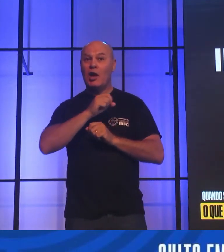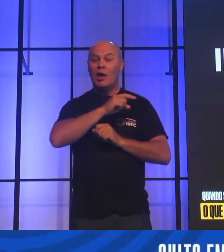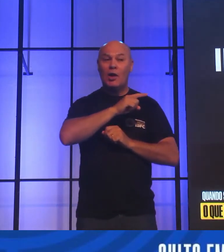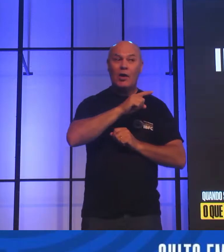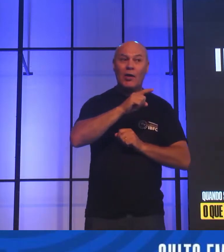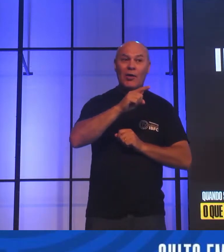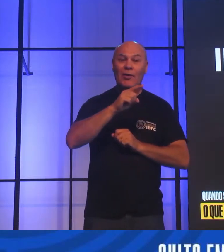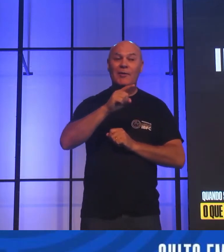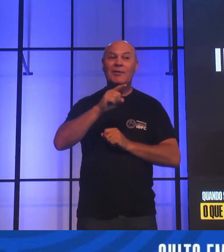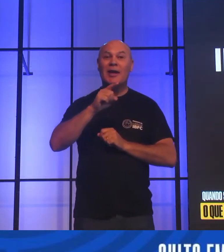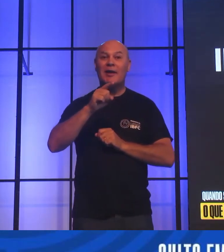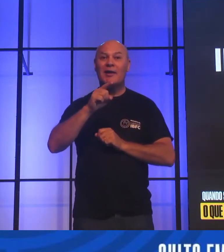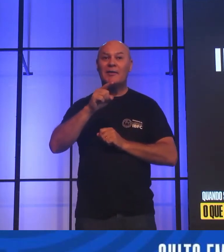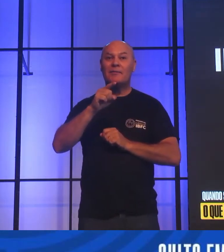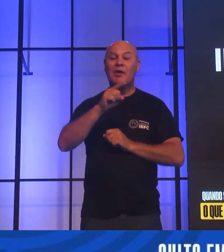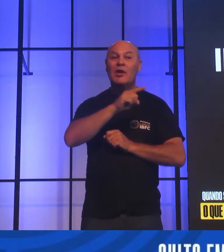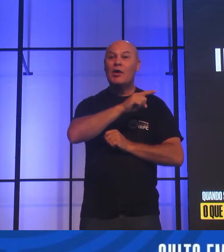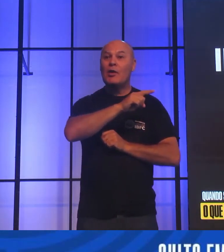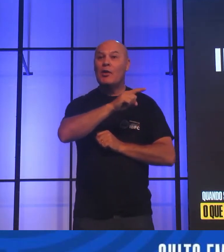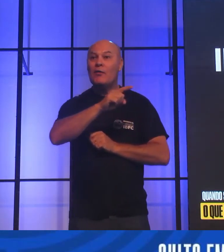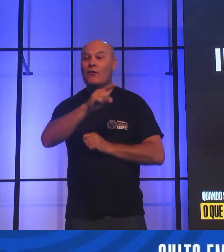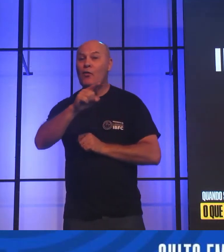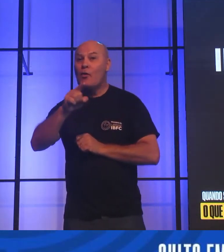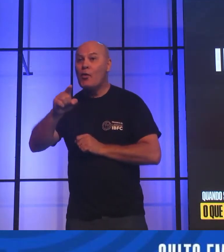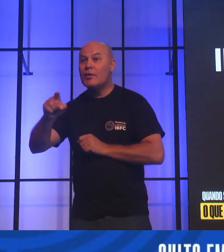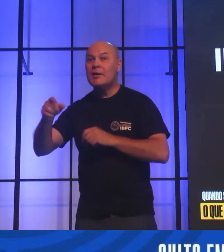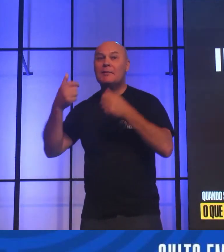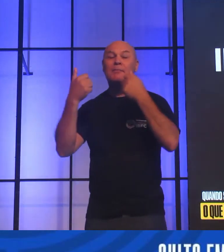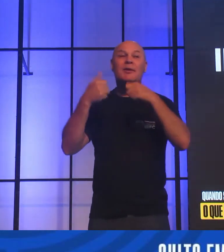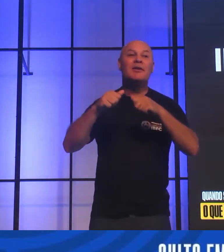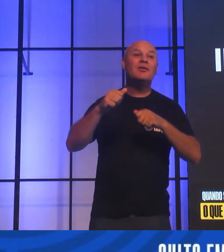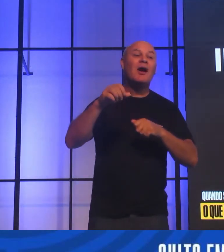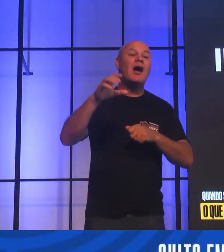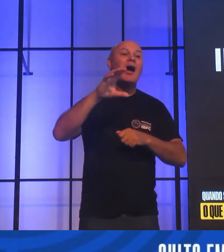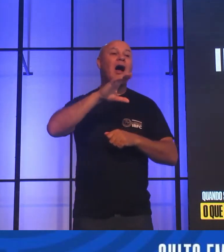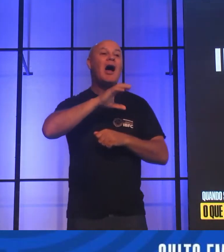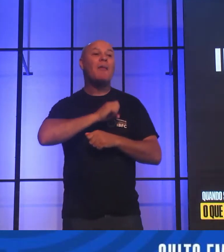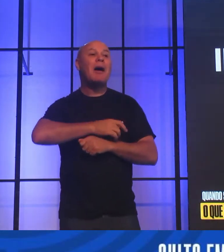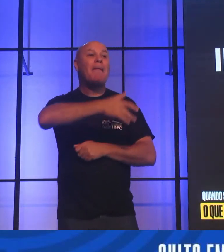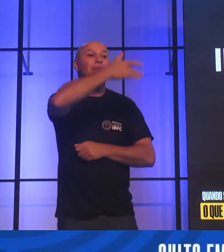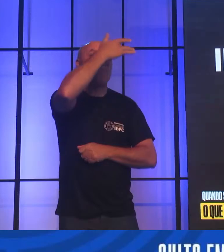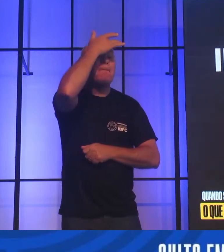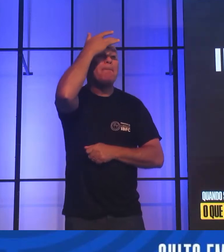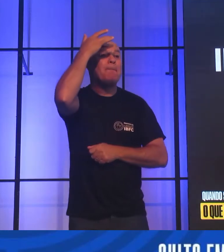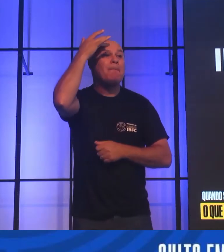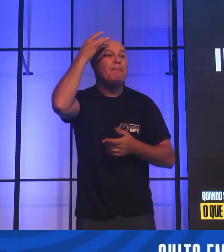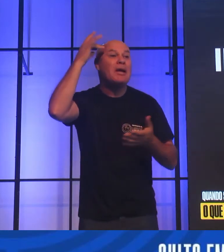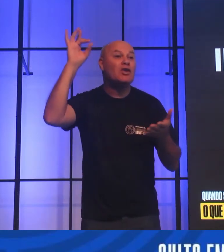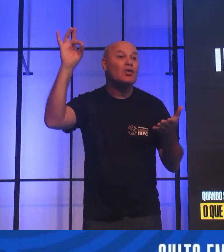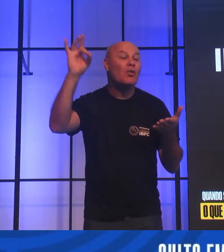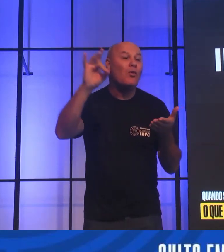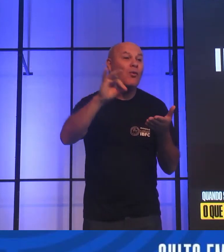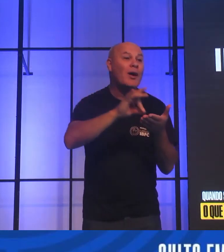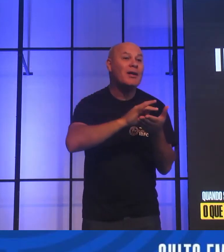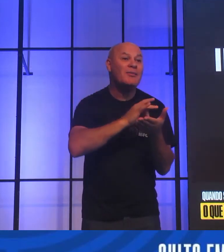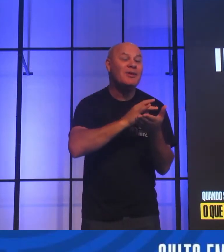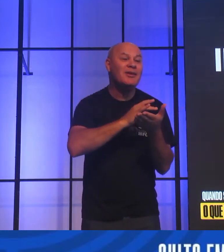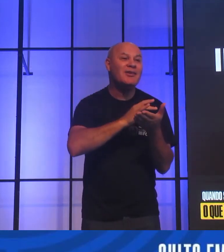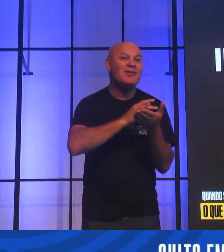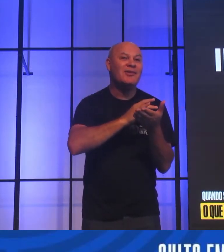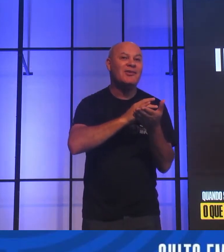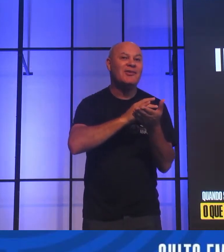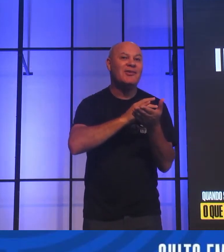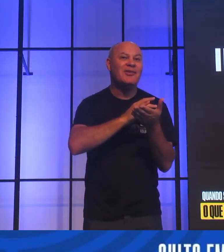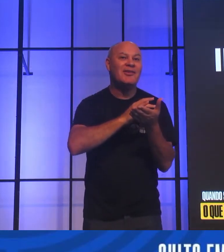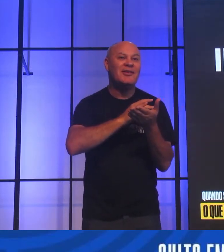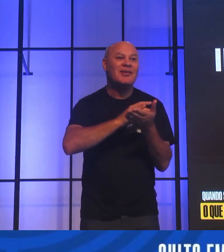e ore por aqueles que te perseguem. Ame as pessoas difíceis de serem amadas e ore